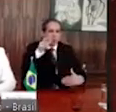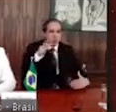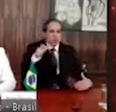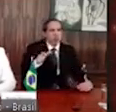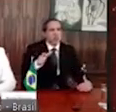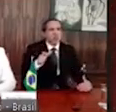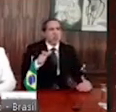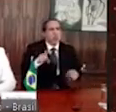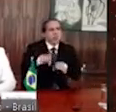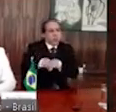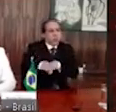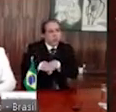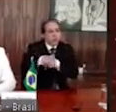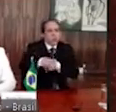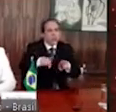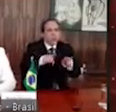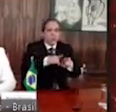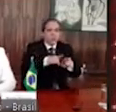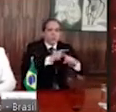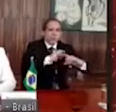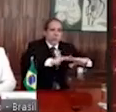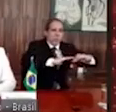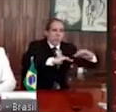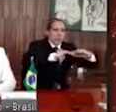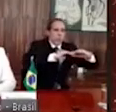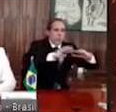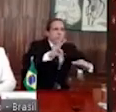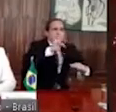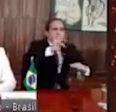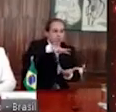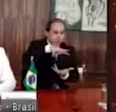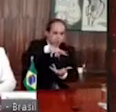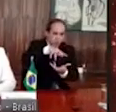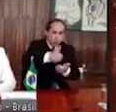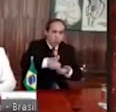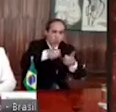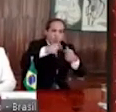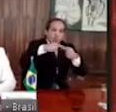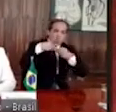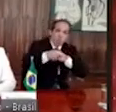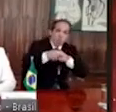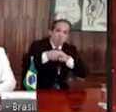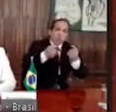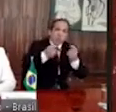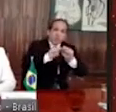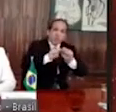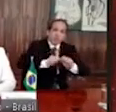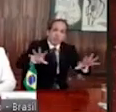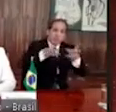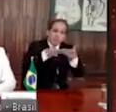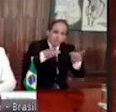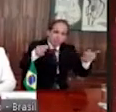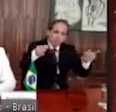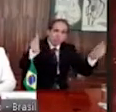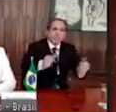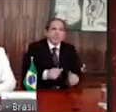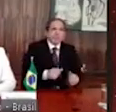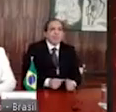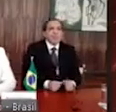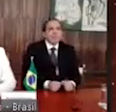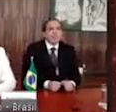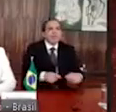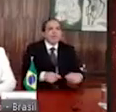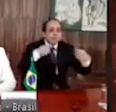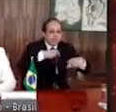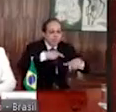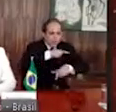dar atenção especial ao papel das mulheres rurais. E para construirmos o mundo que queremos